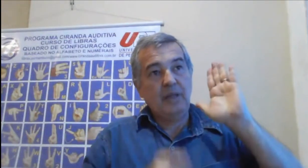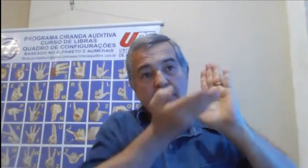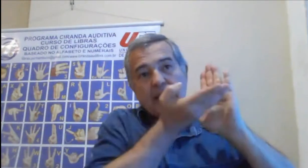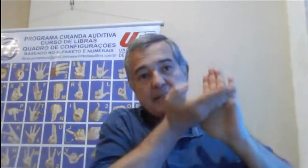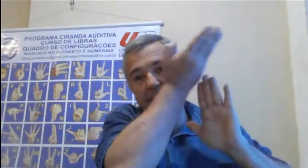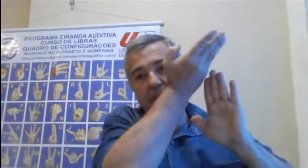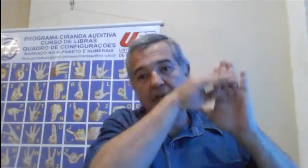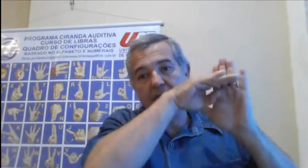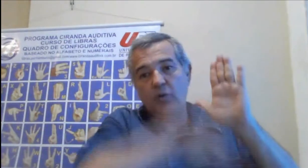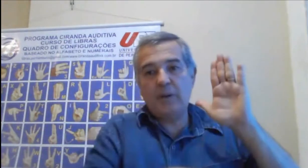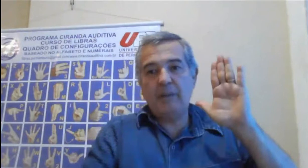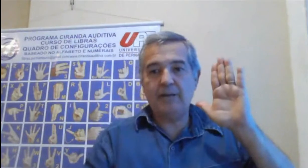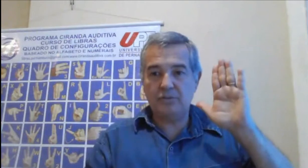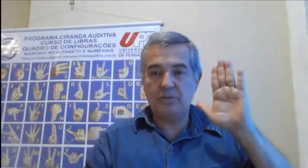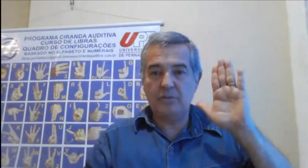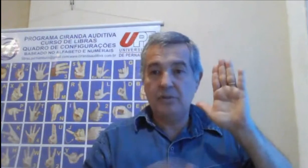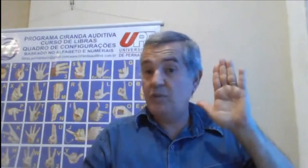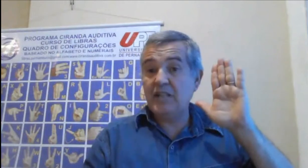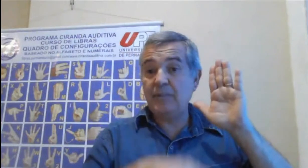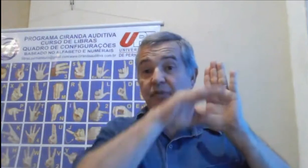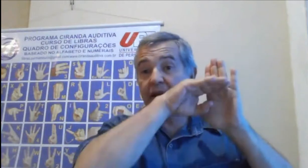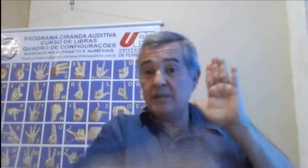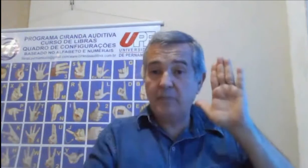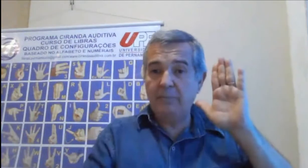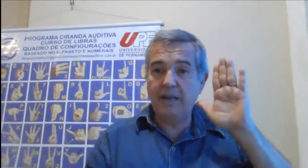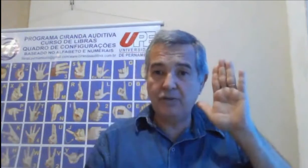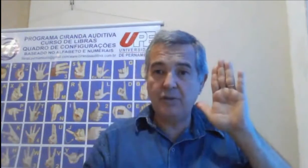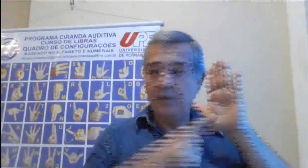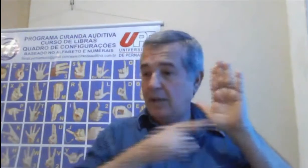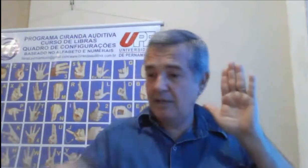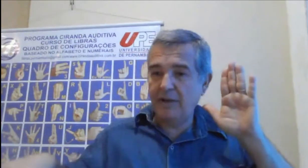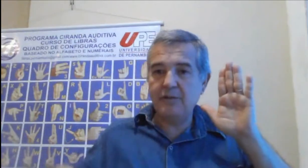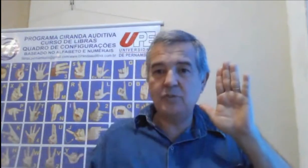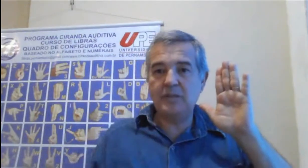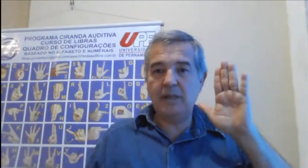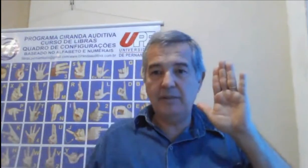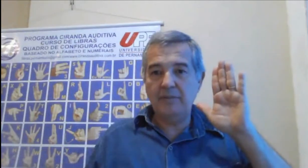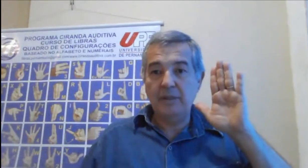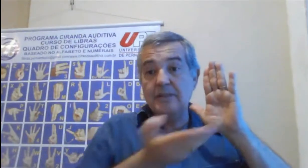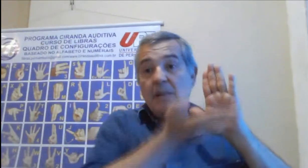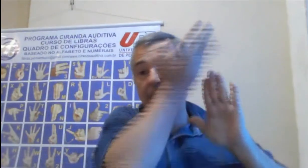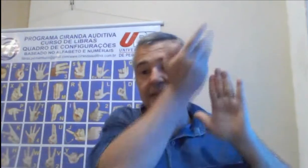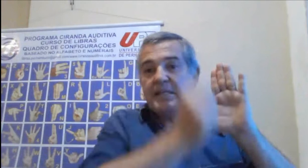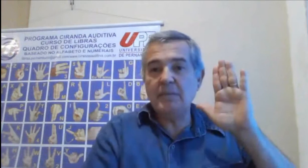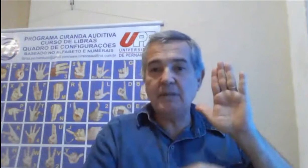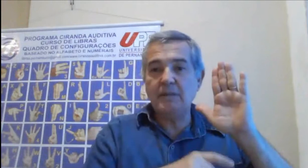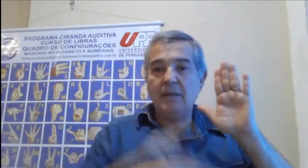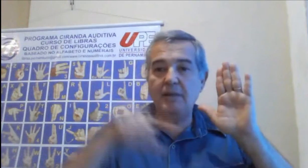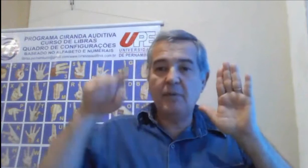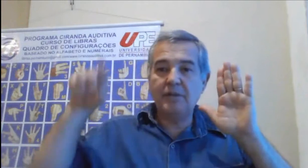É para cima ou para baixo? O intérprete faz para baixo. Aí ele vai e subtrai. Se é para cima,